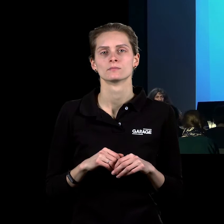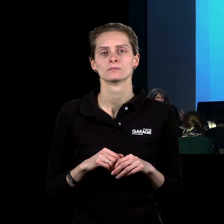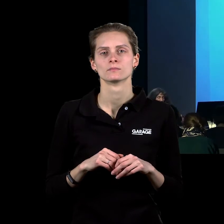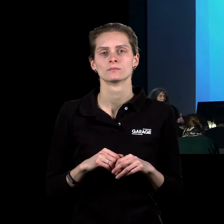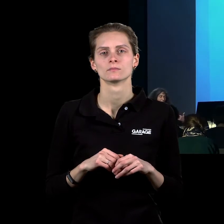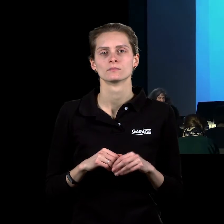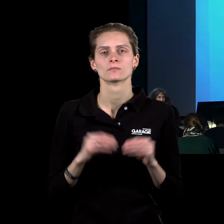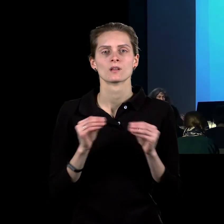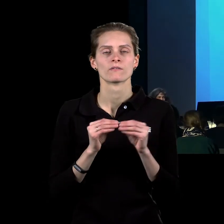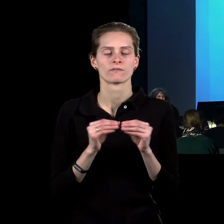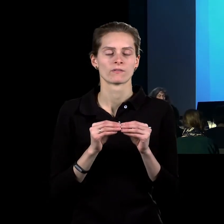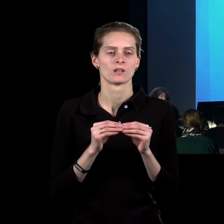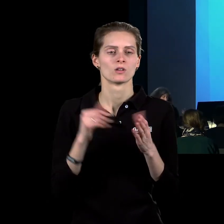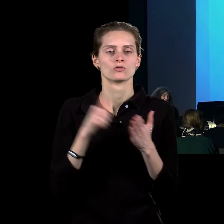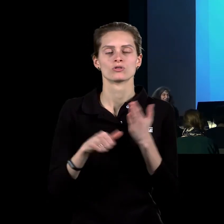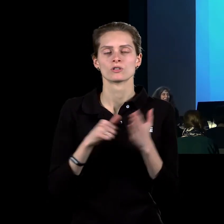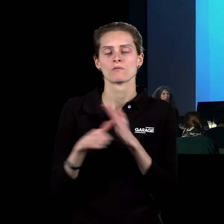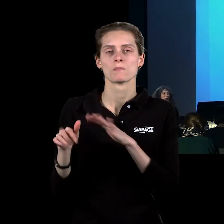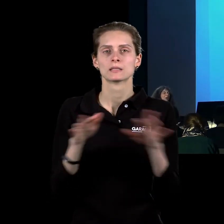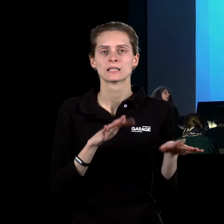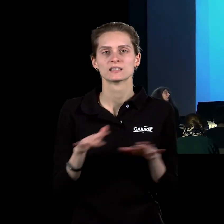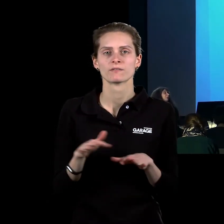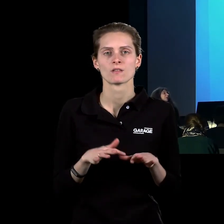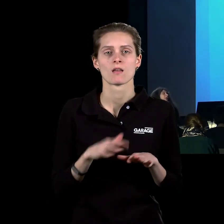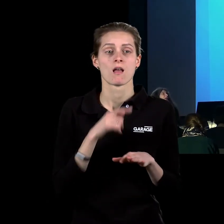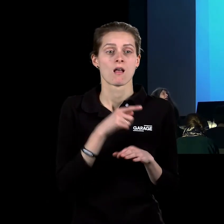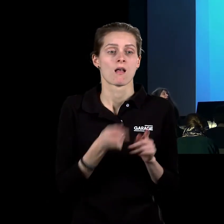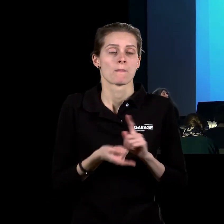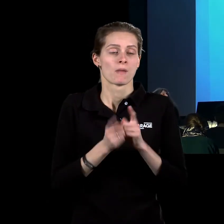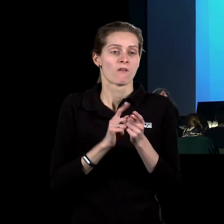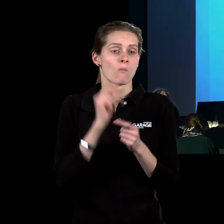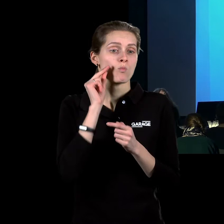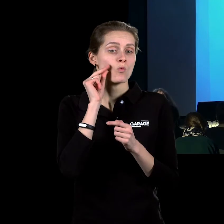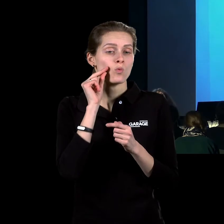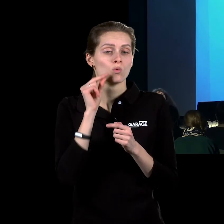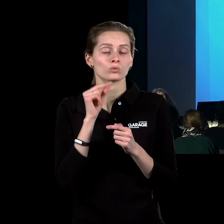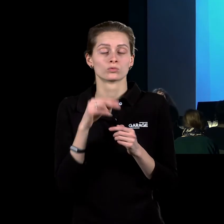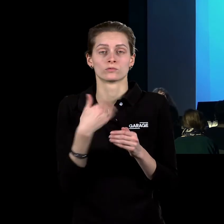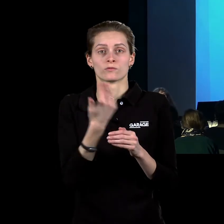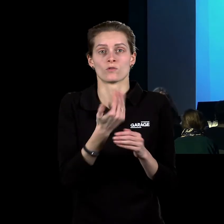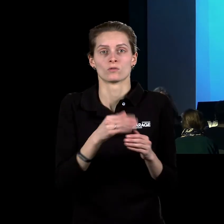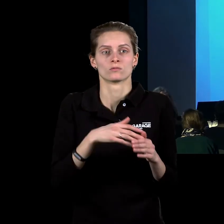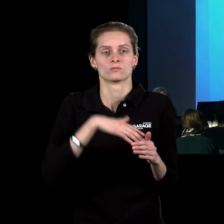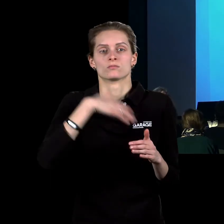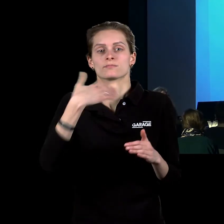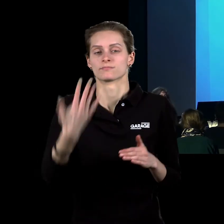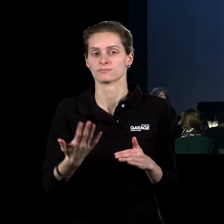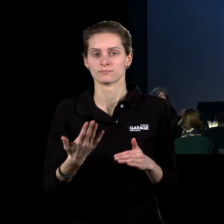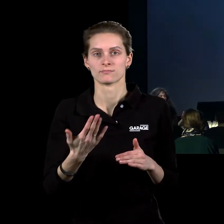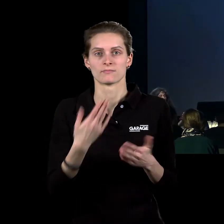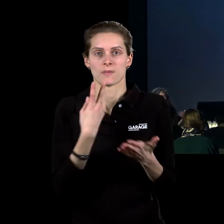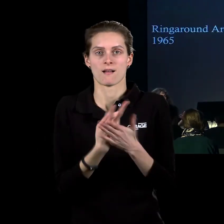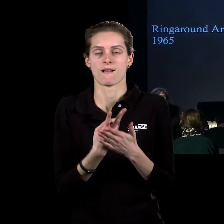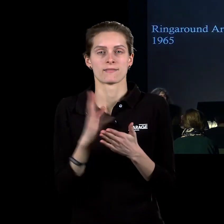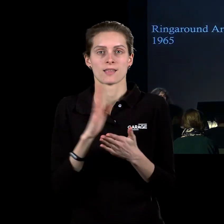художника, мужской жест художника, по определению художника-живописца, а в женский жест рукоделия. Поэтому возникает вот это ощущение